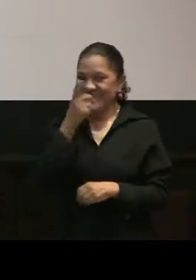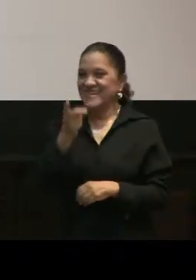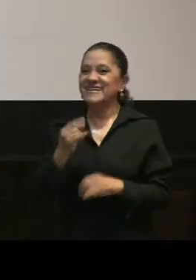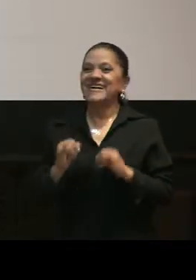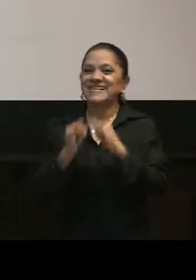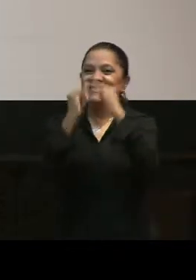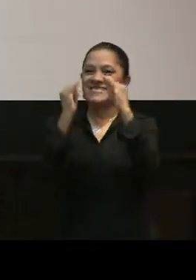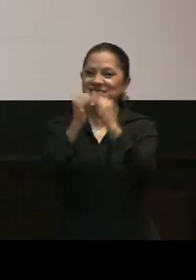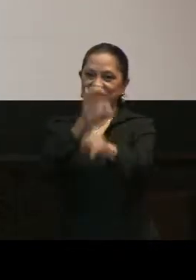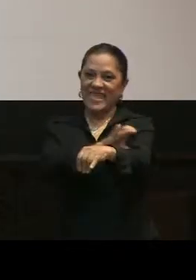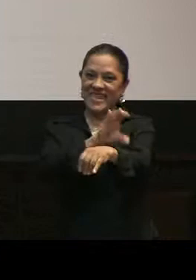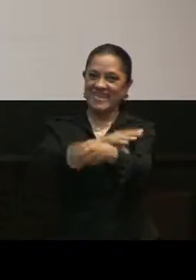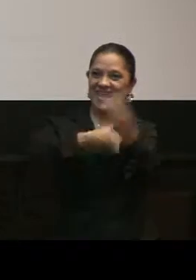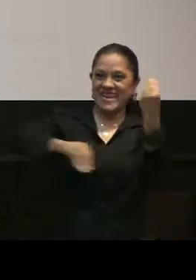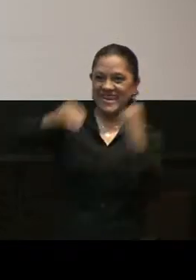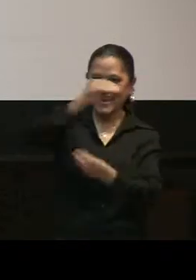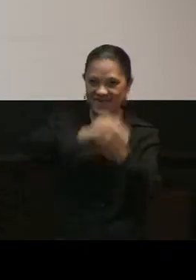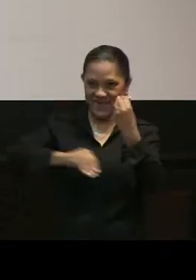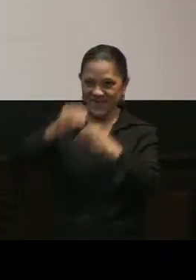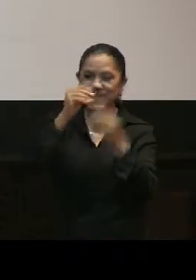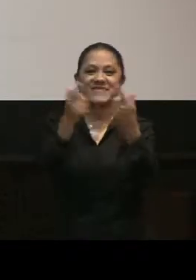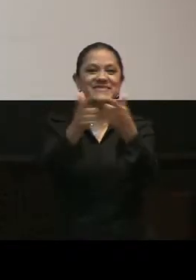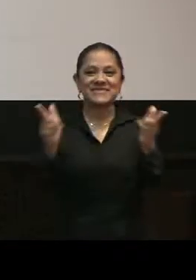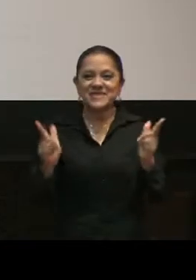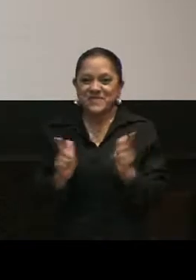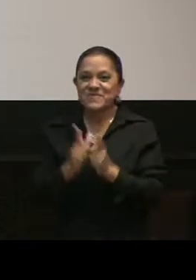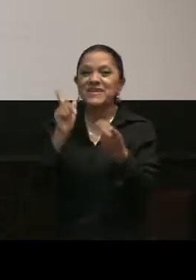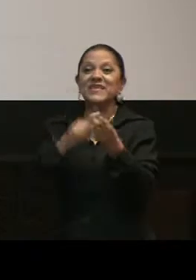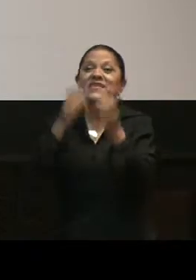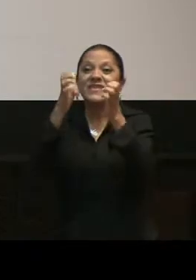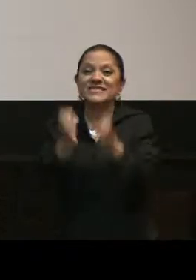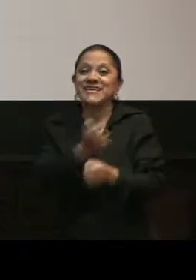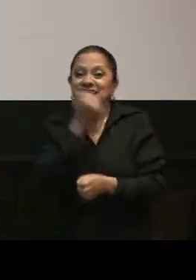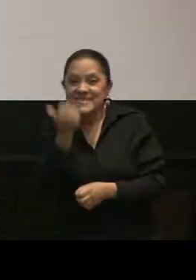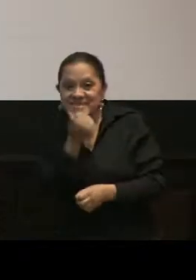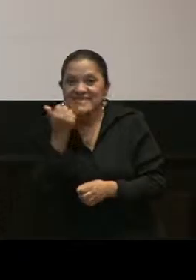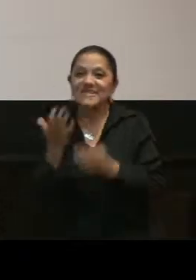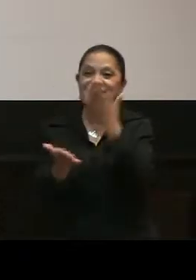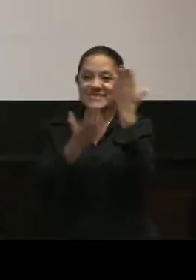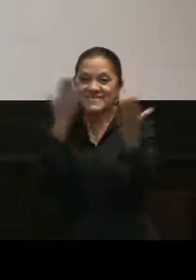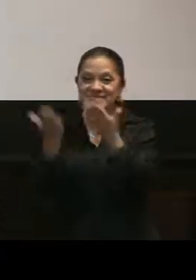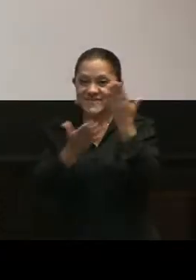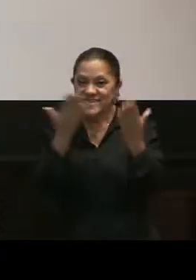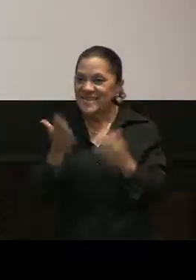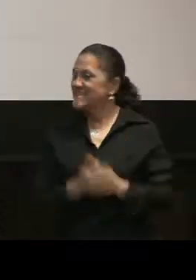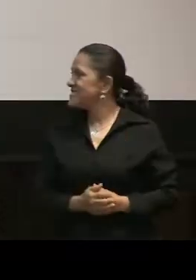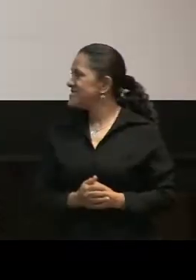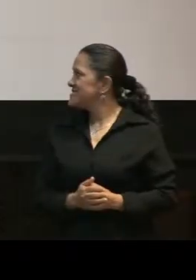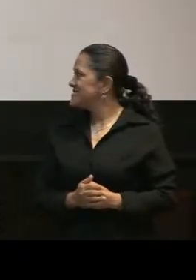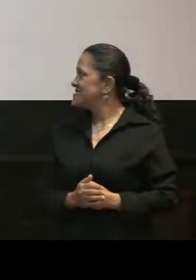del Instituto de Energías Renovables, la comunidad donde están académicos y están estudiantes.